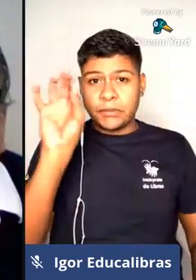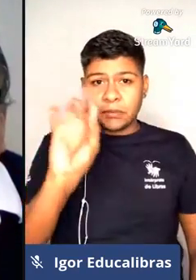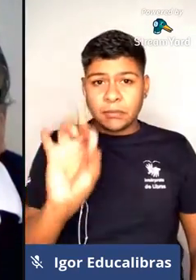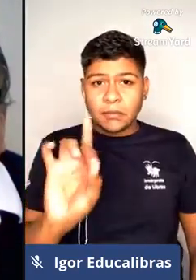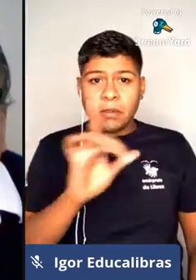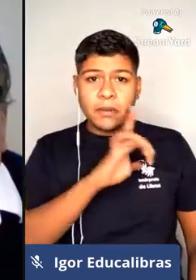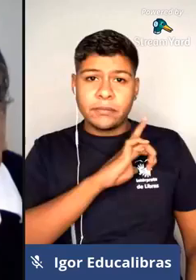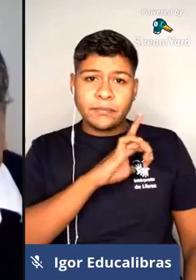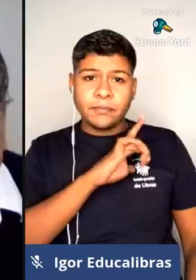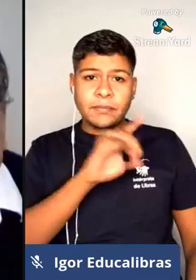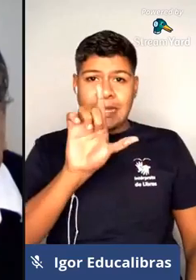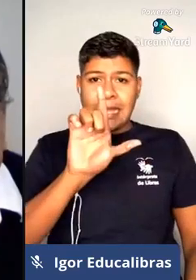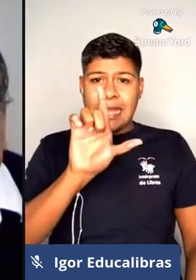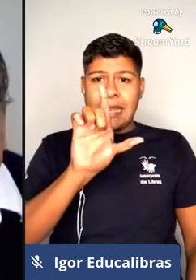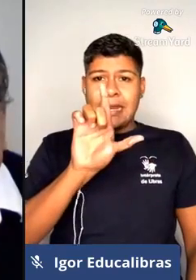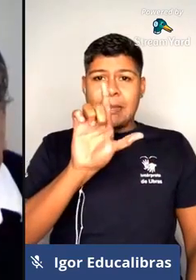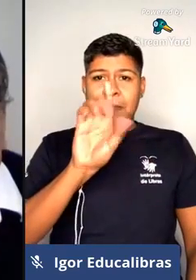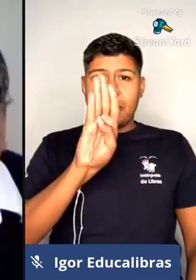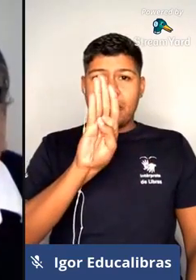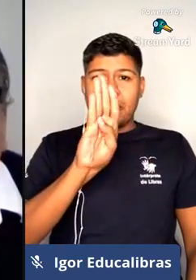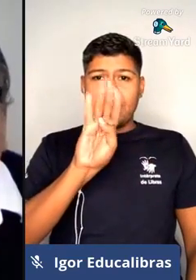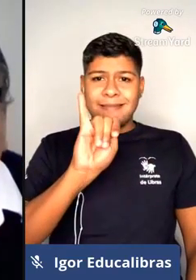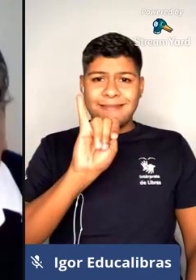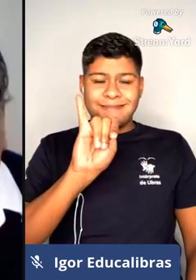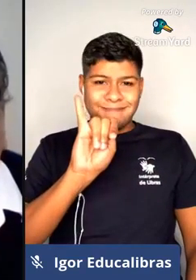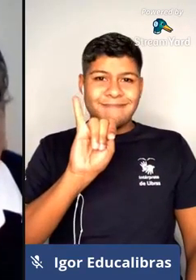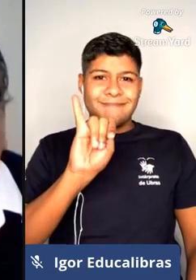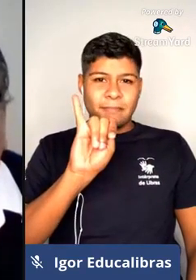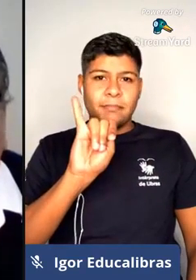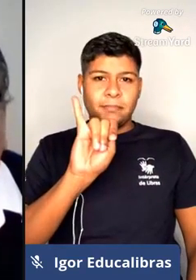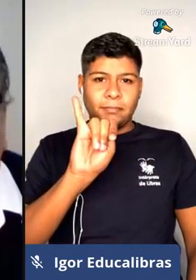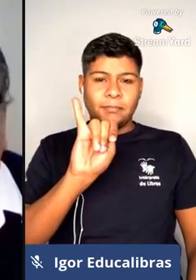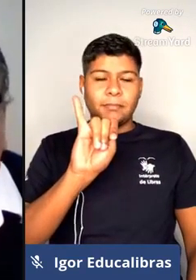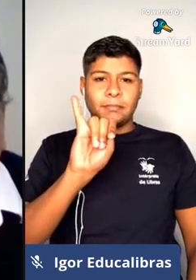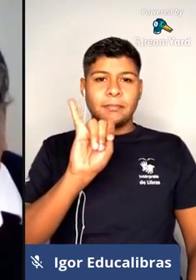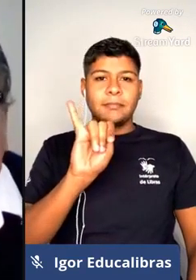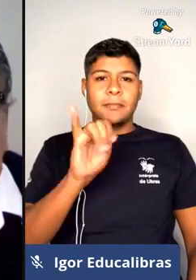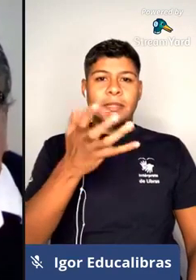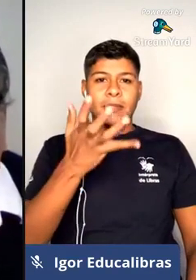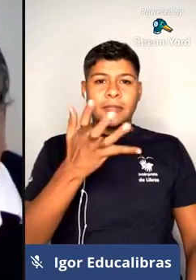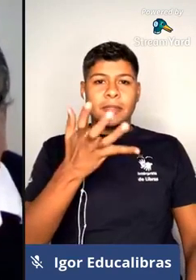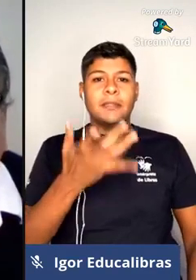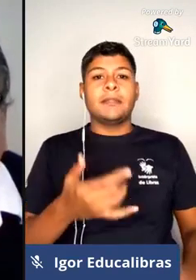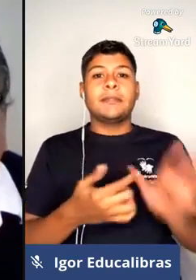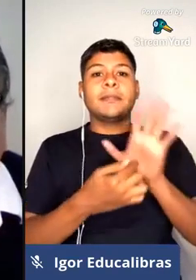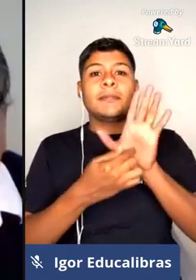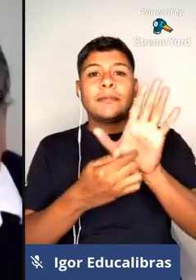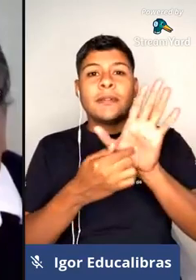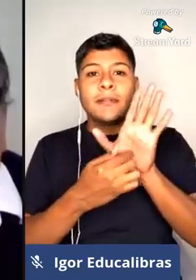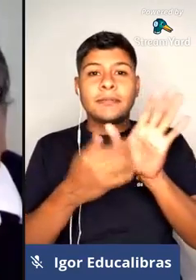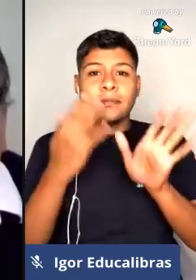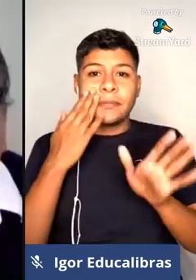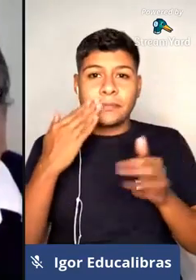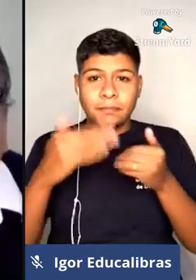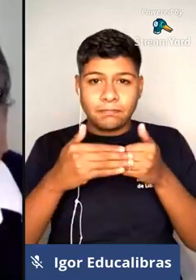a LBI, né? Que eu quero destacar, a